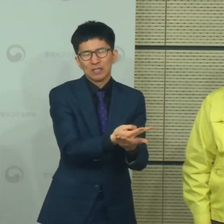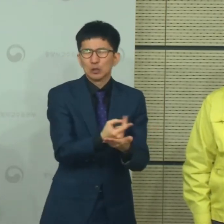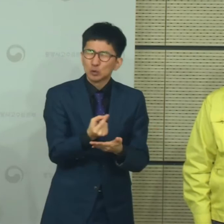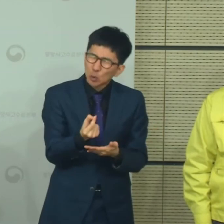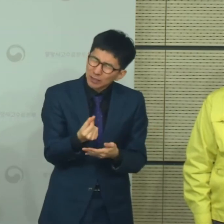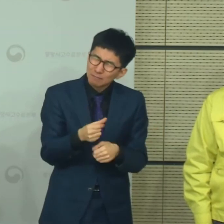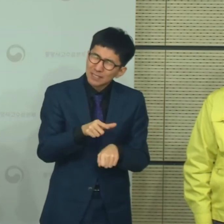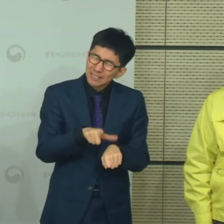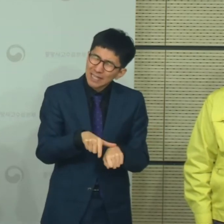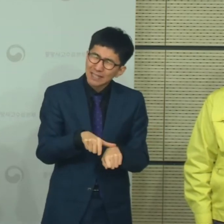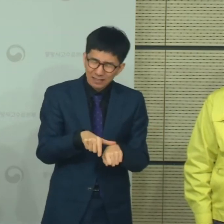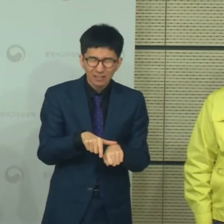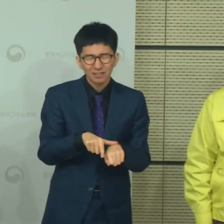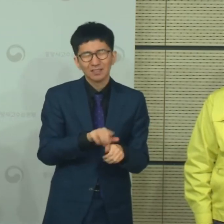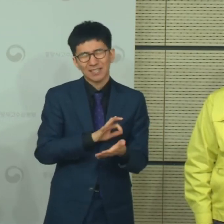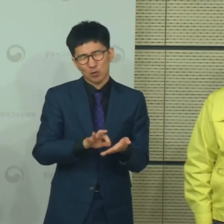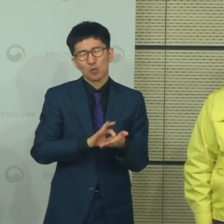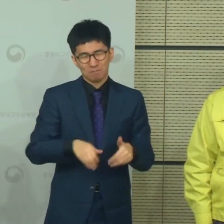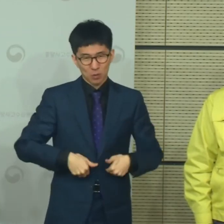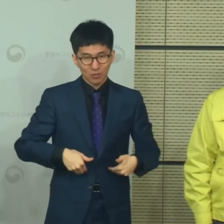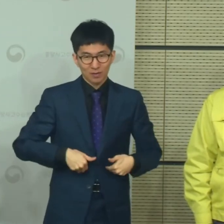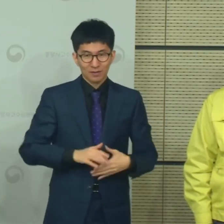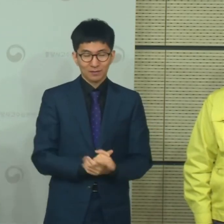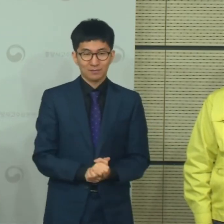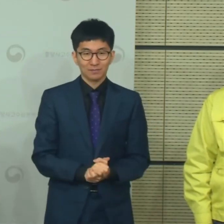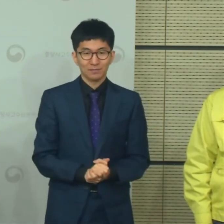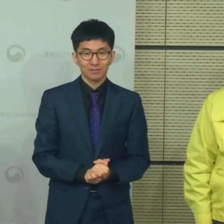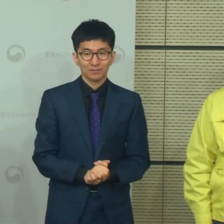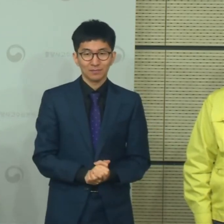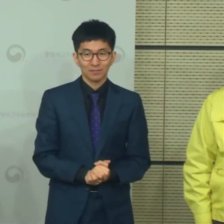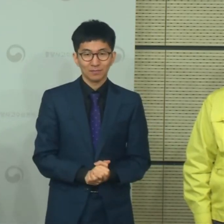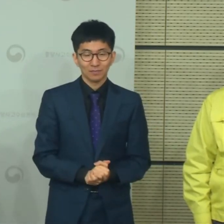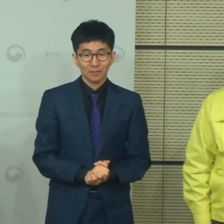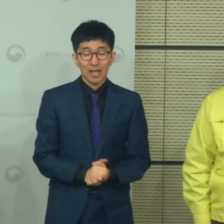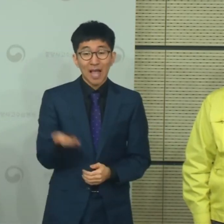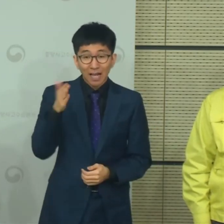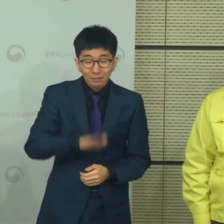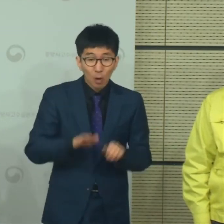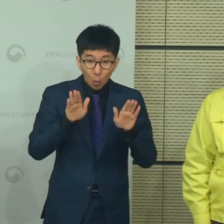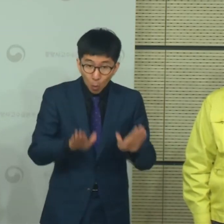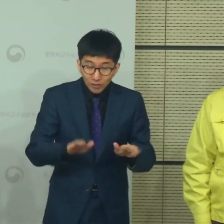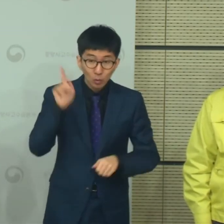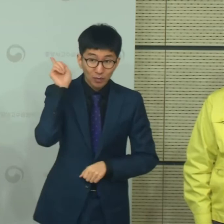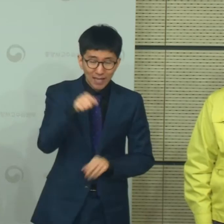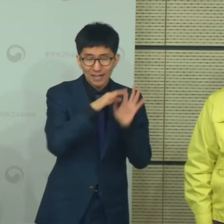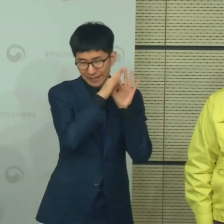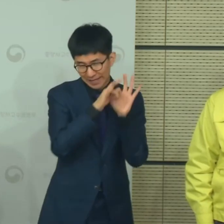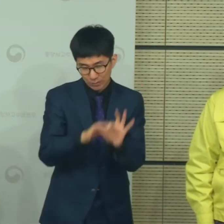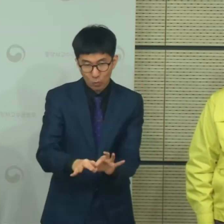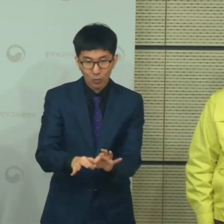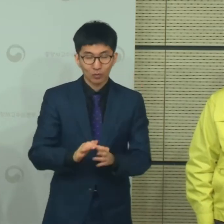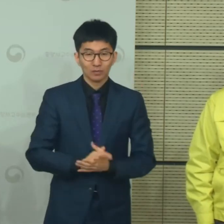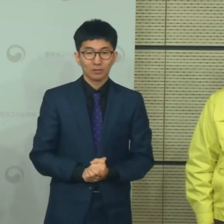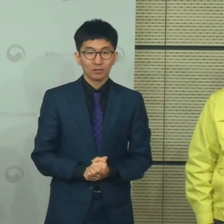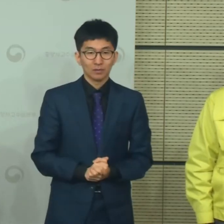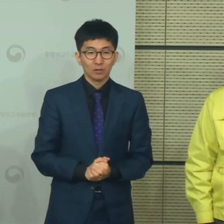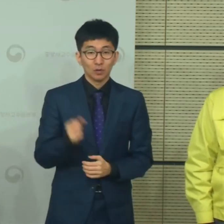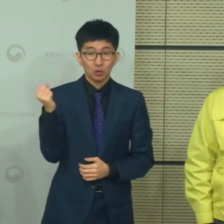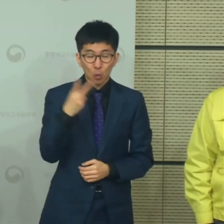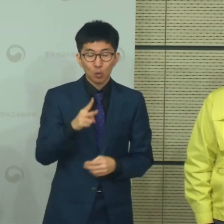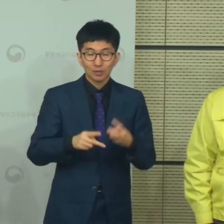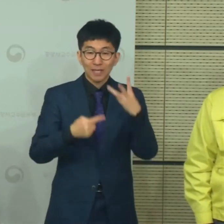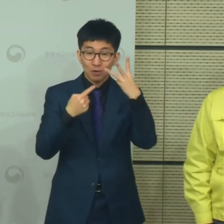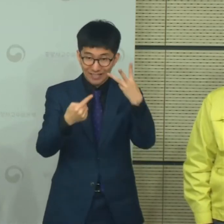시차가 나타나고 있다라는 점 말씀드립니다만 오늘 내일까지 해서 또 그리고 저희가 요 계획을